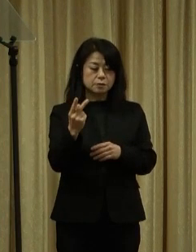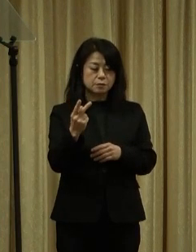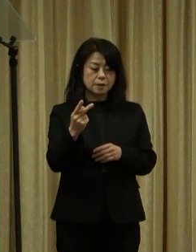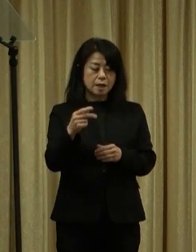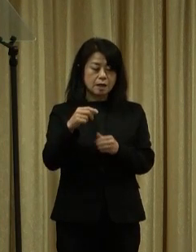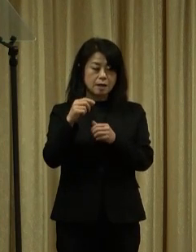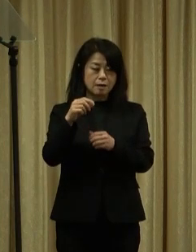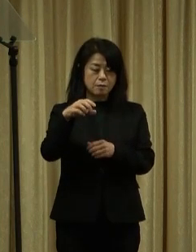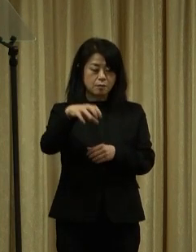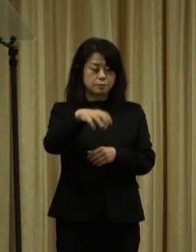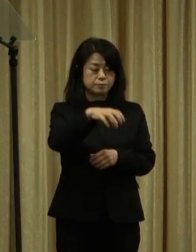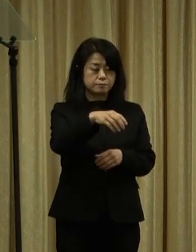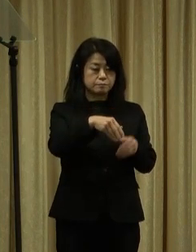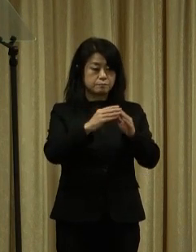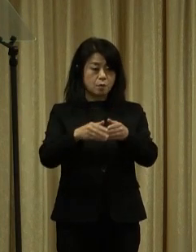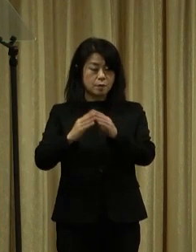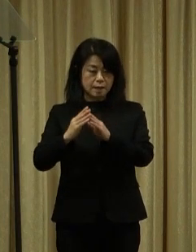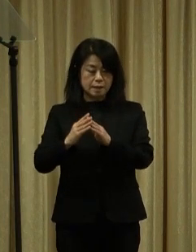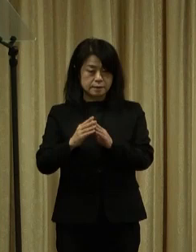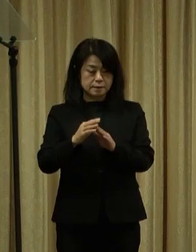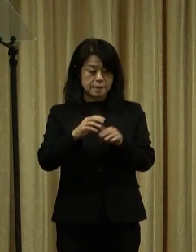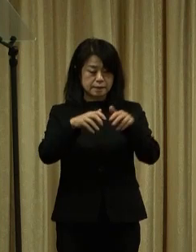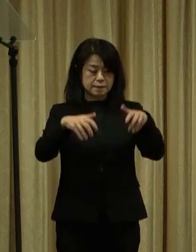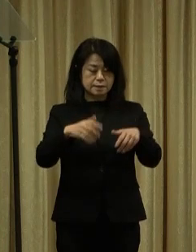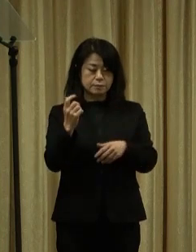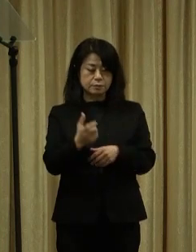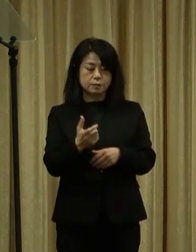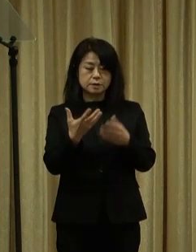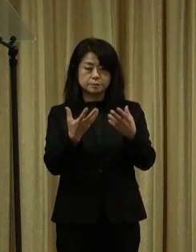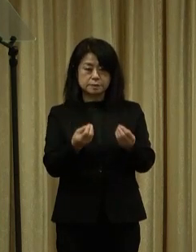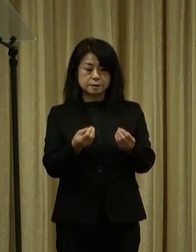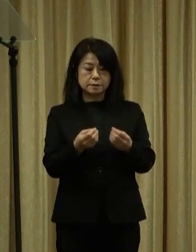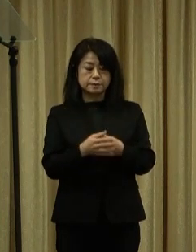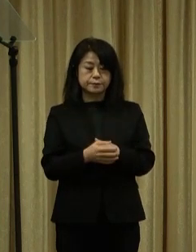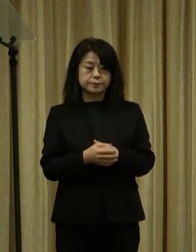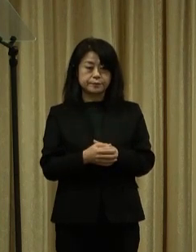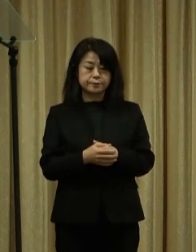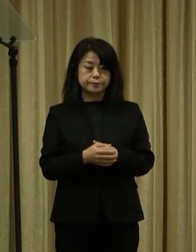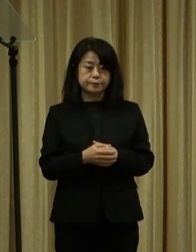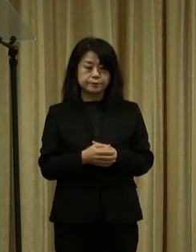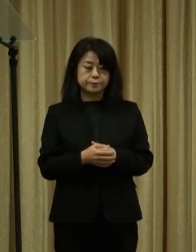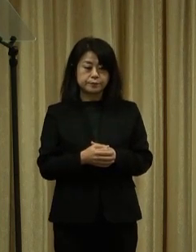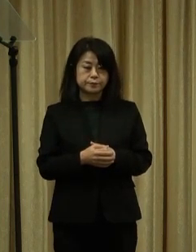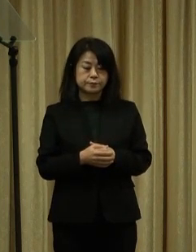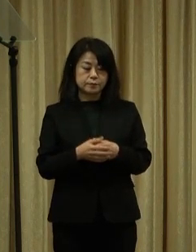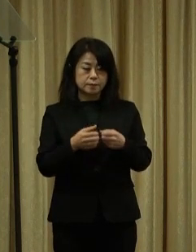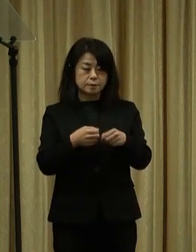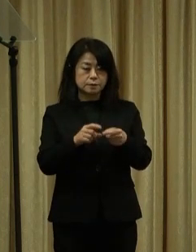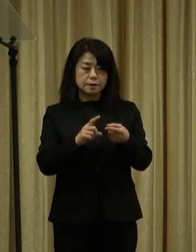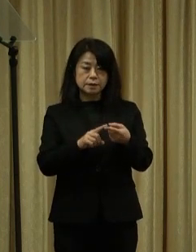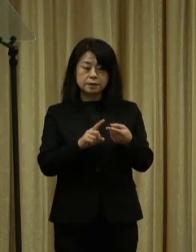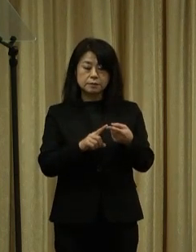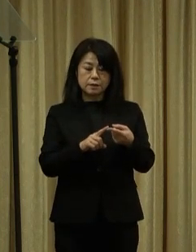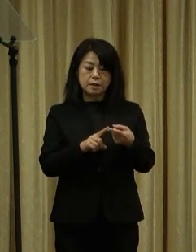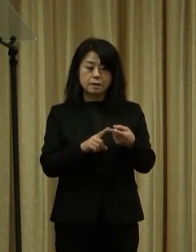を強化をしたところであります。まあ、で具体的にはです